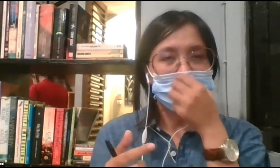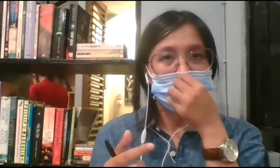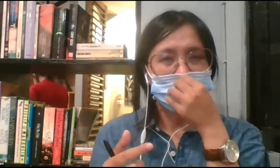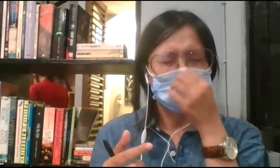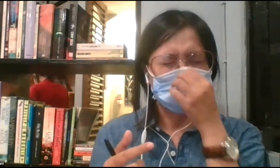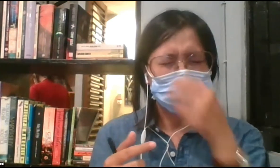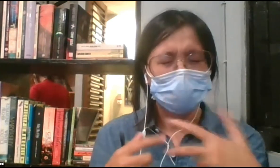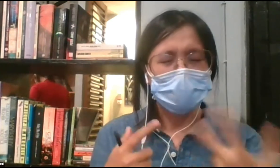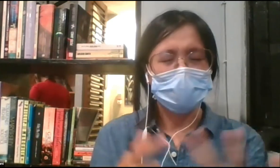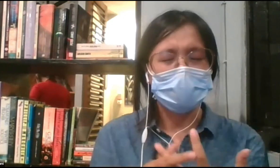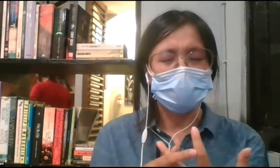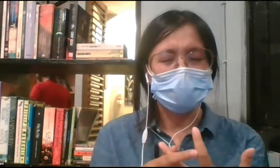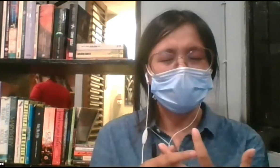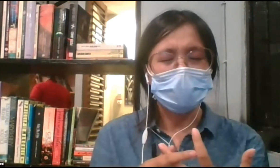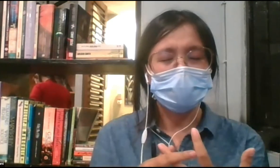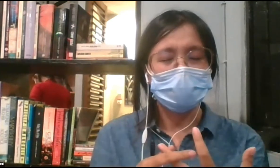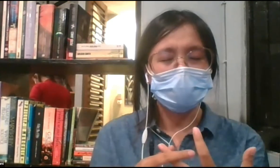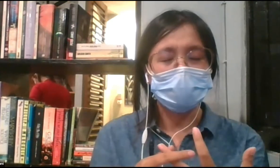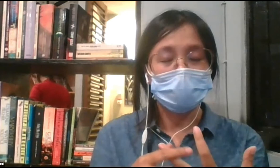maupun